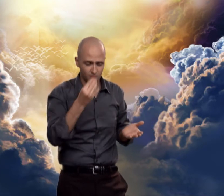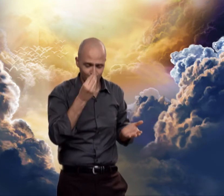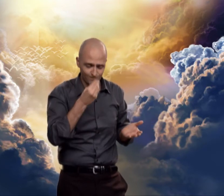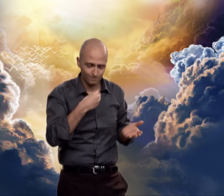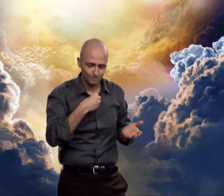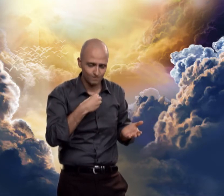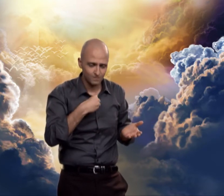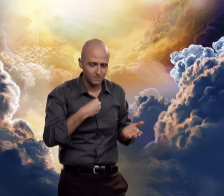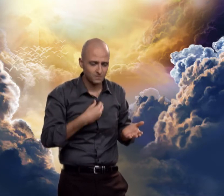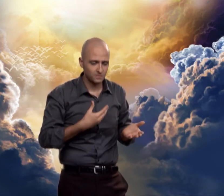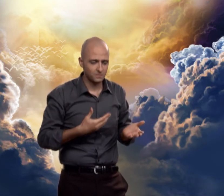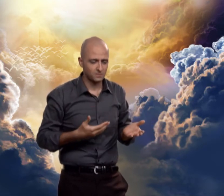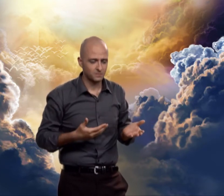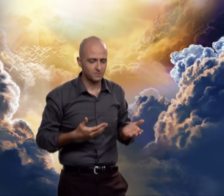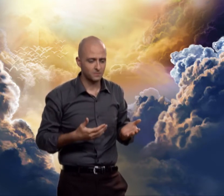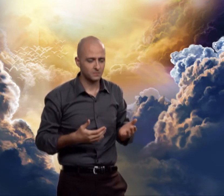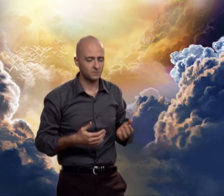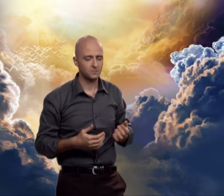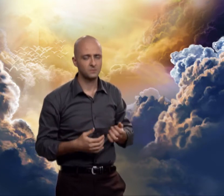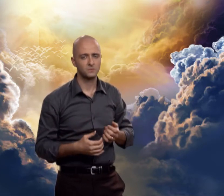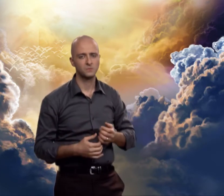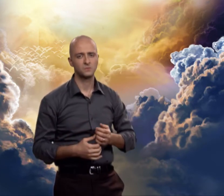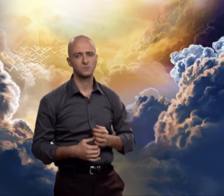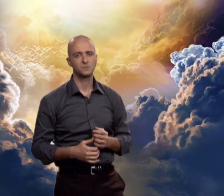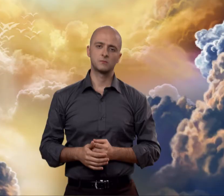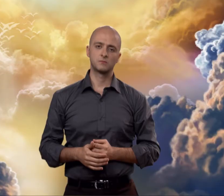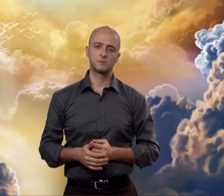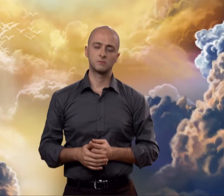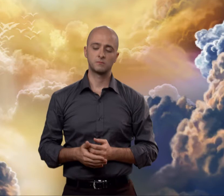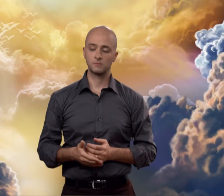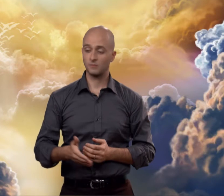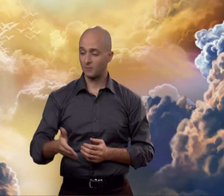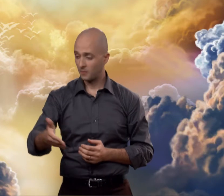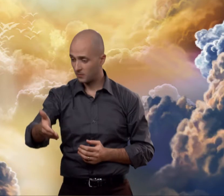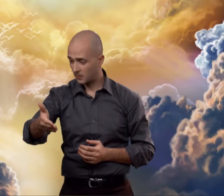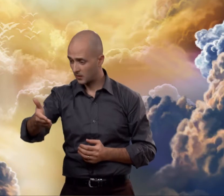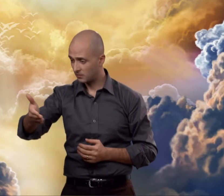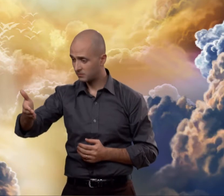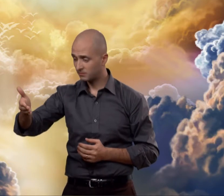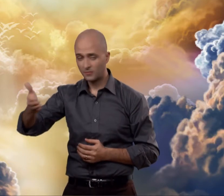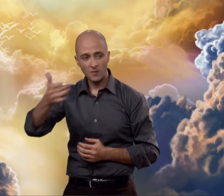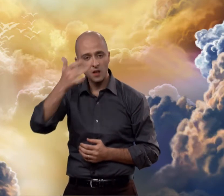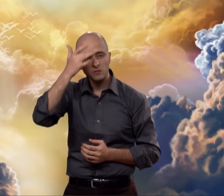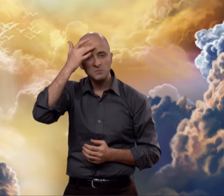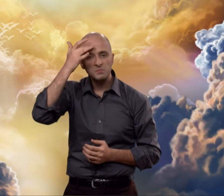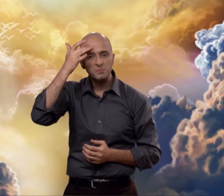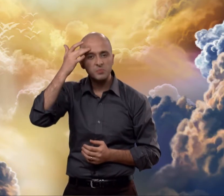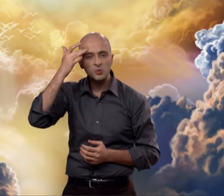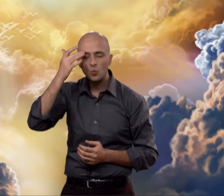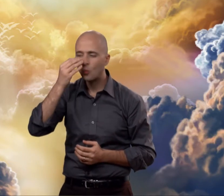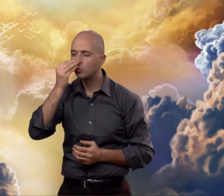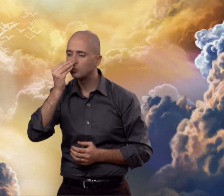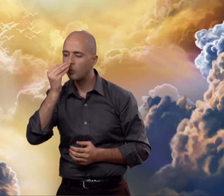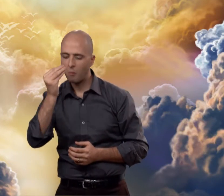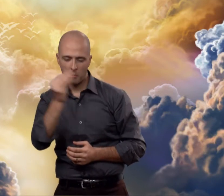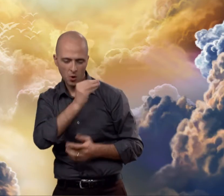pés contemplam esses sinais com terror e remorso. Com terrível precisão, sacerdotes e